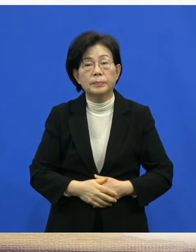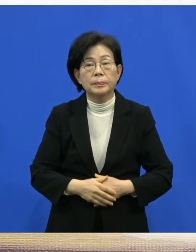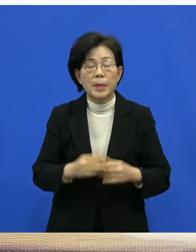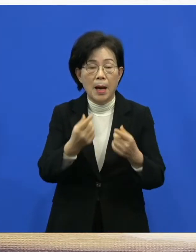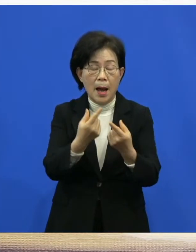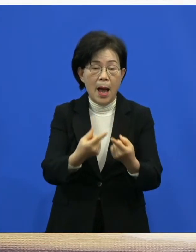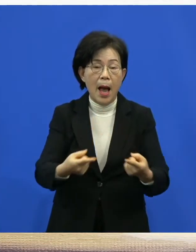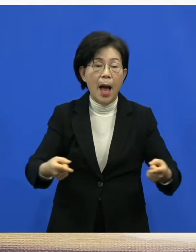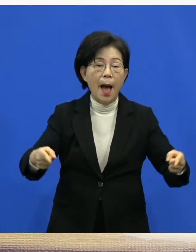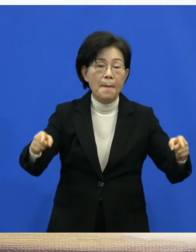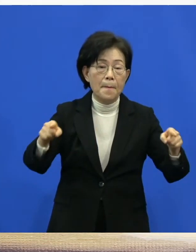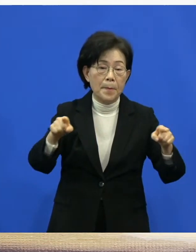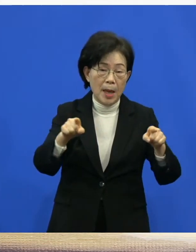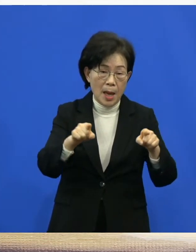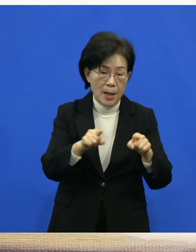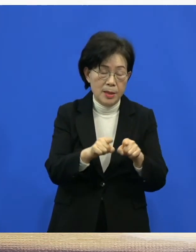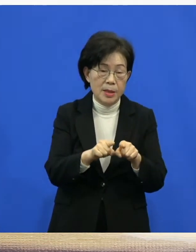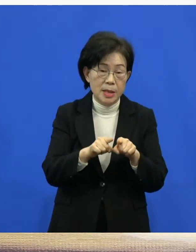함께 하심으로.